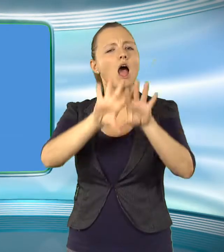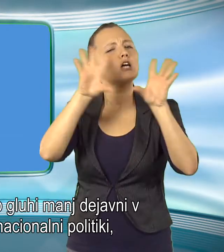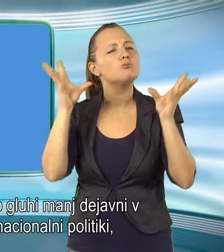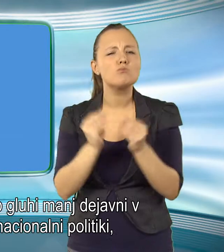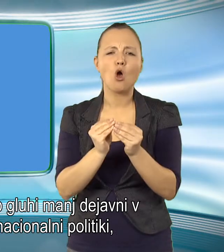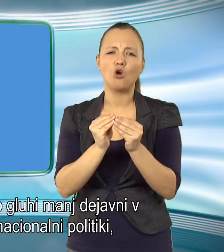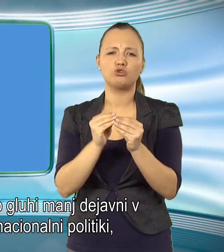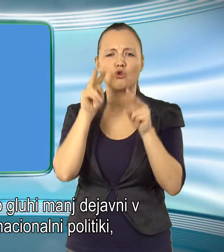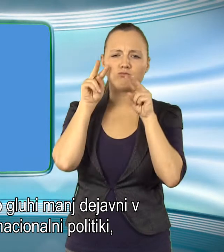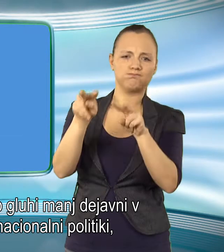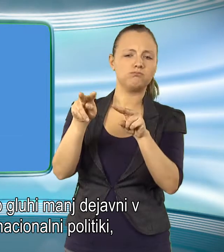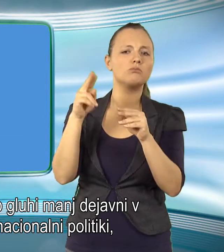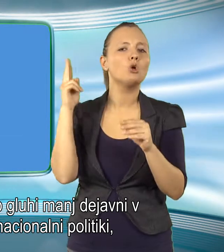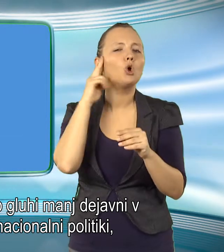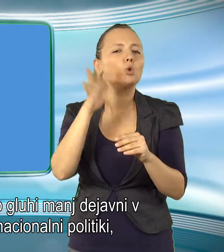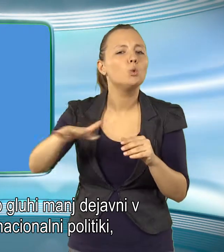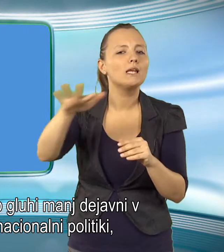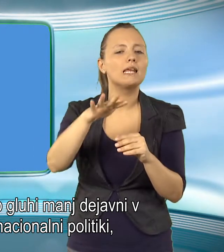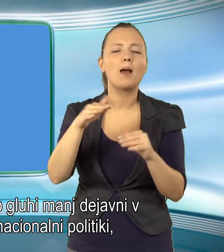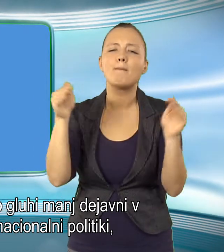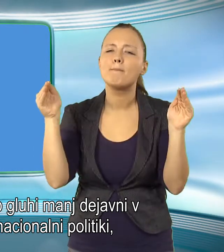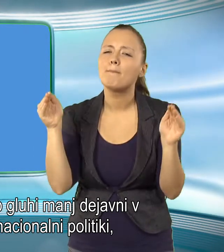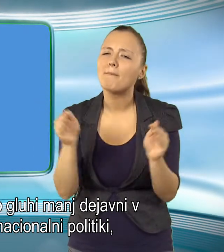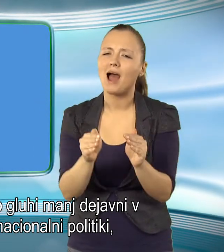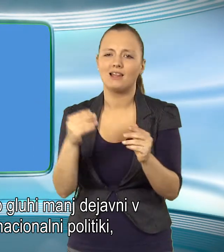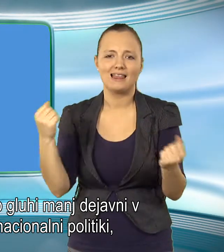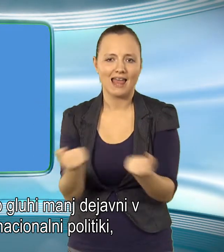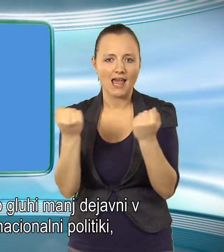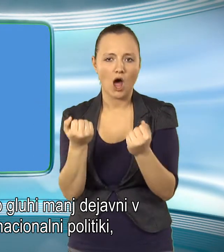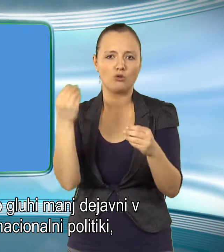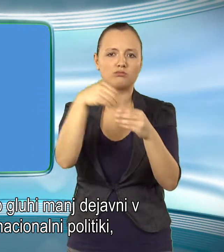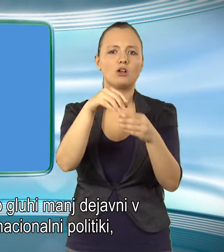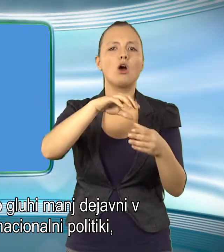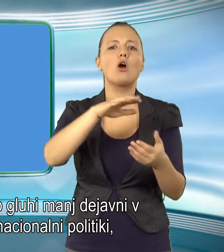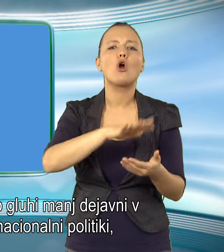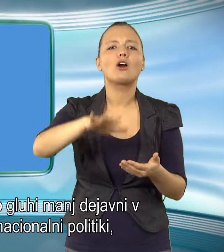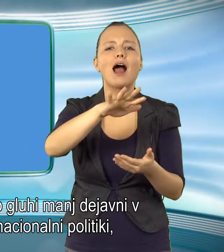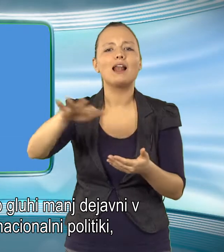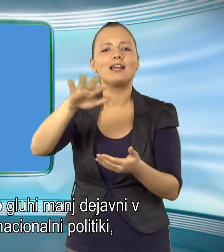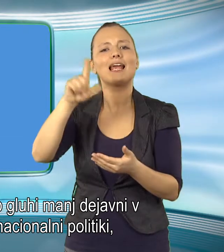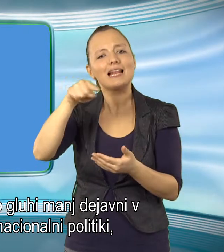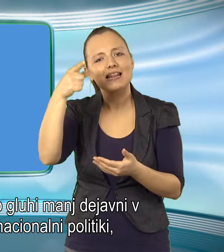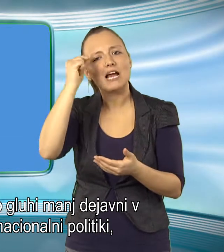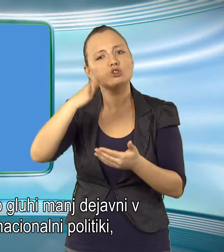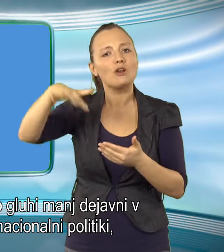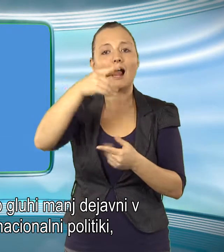Na splošno so gluhi manj dejavni v lokalni in nacionalni politiki, čeprav 29. člen Konvencije o